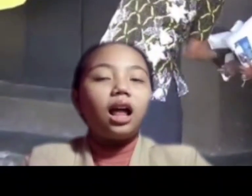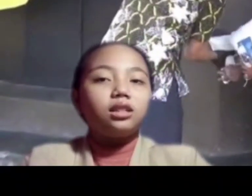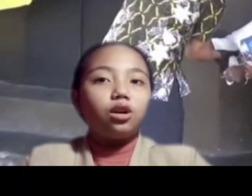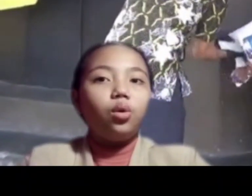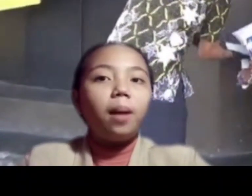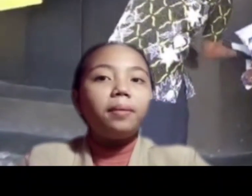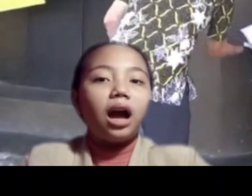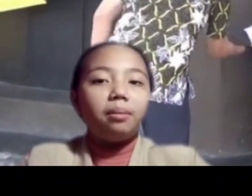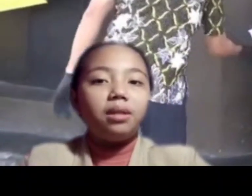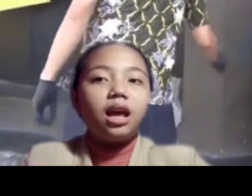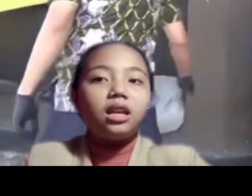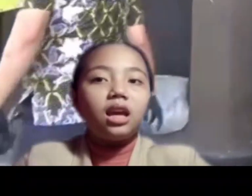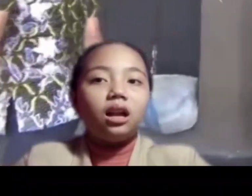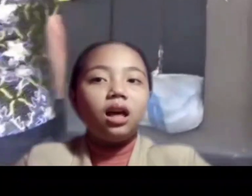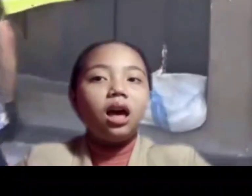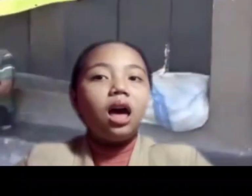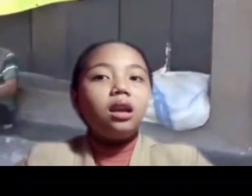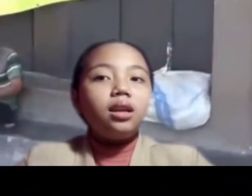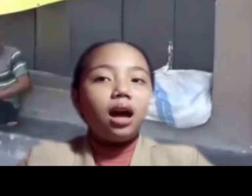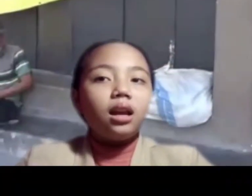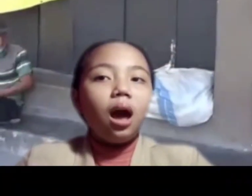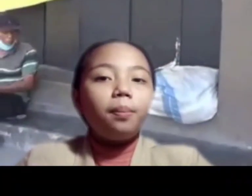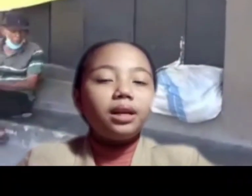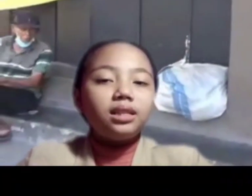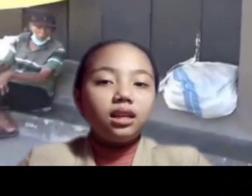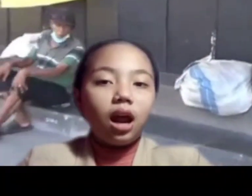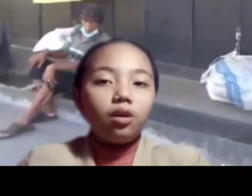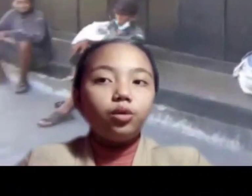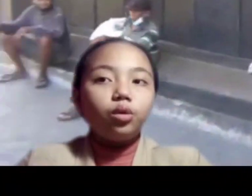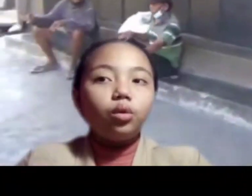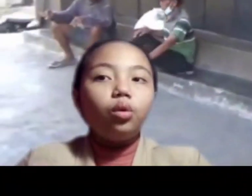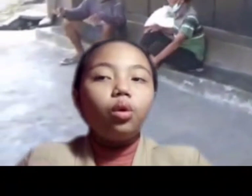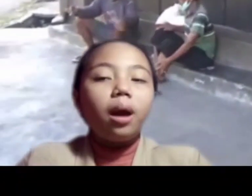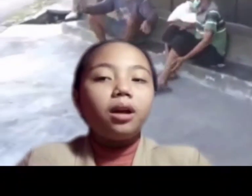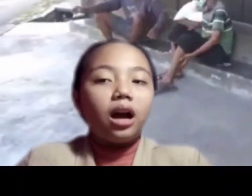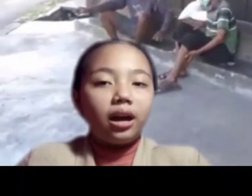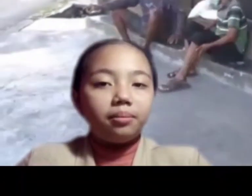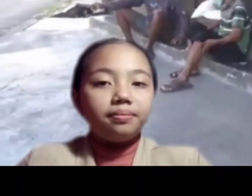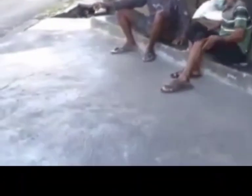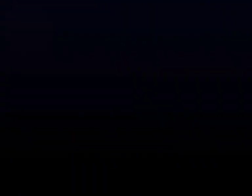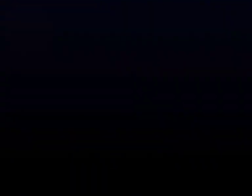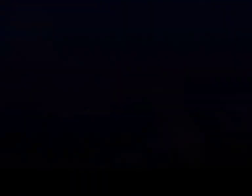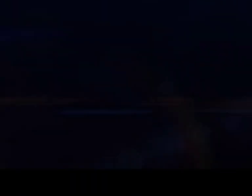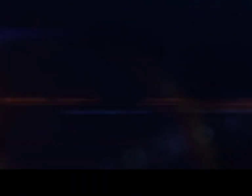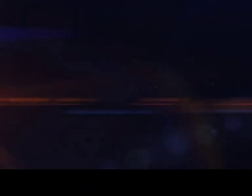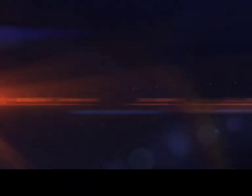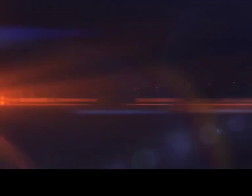etalase UMKM milenial dan perizinan untuk UMKM.